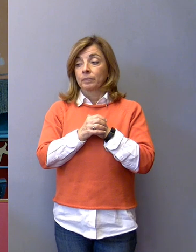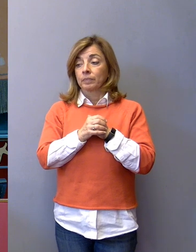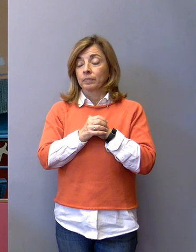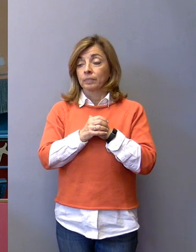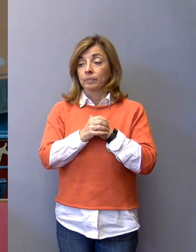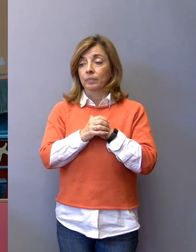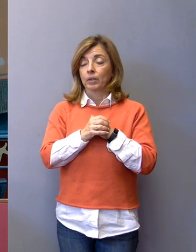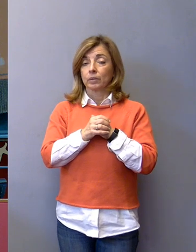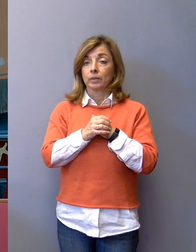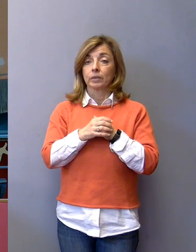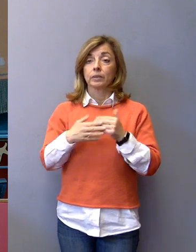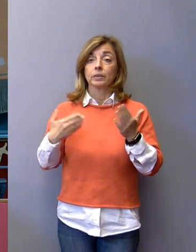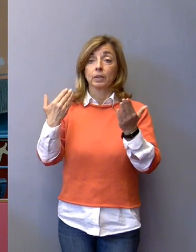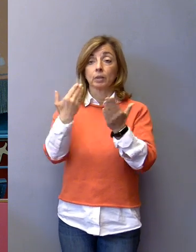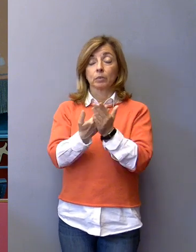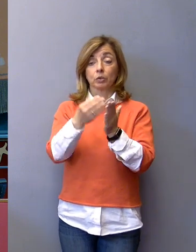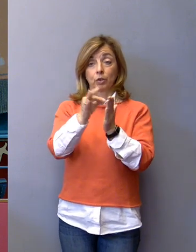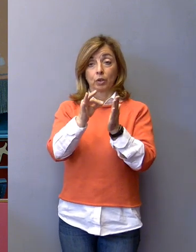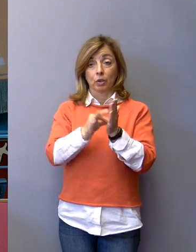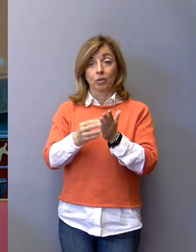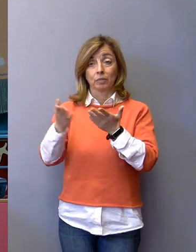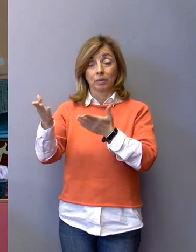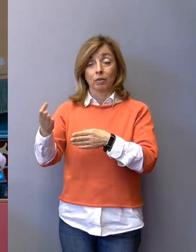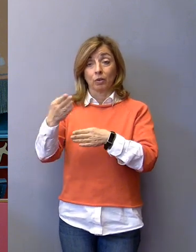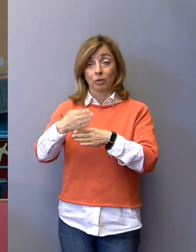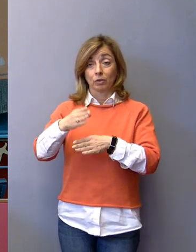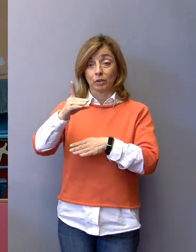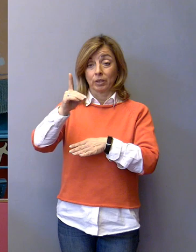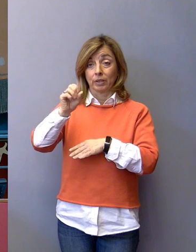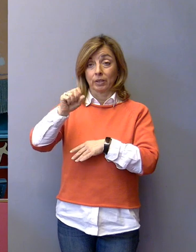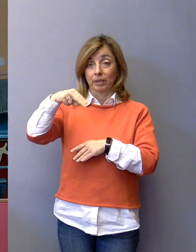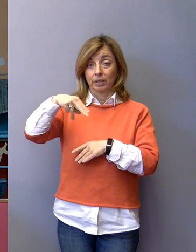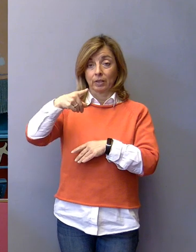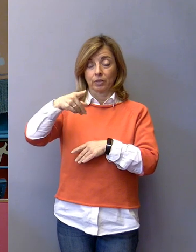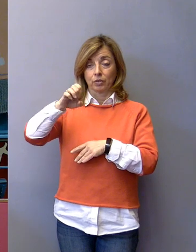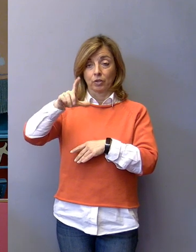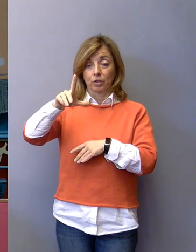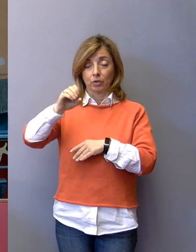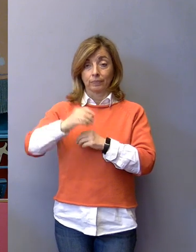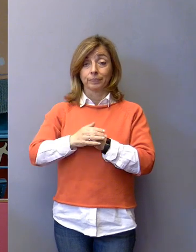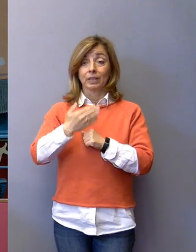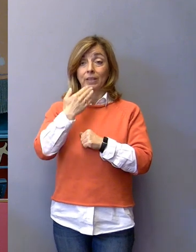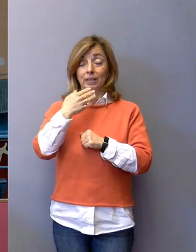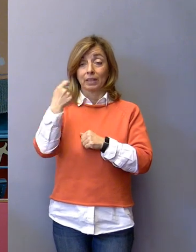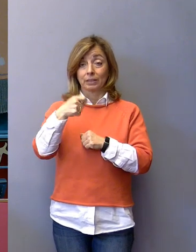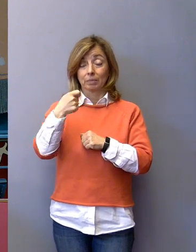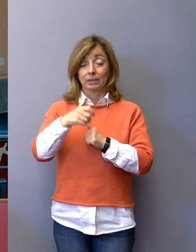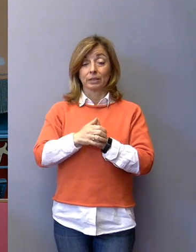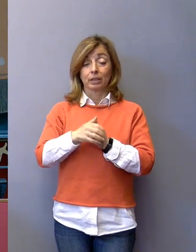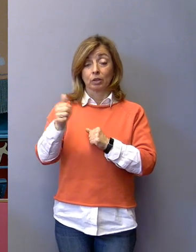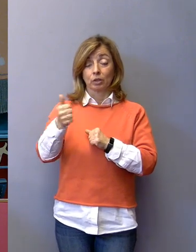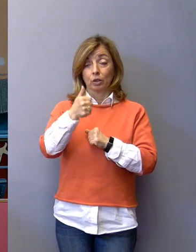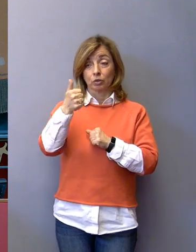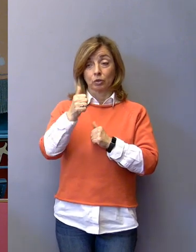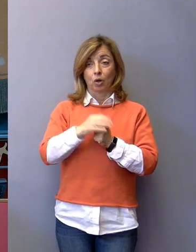mozione d'ordine prego consigliere D'Angelo Sì grazie presidente solo per riportare ordine